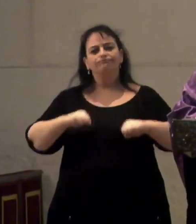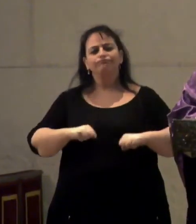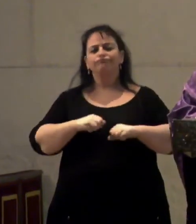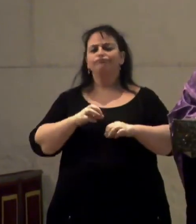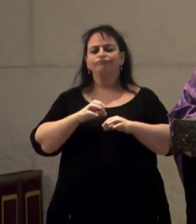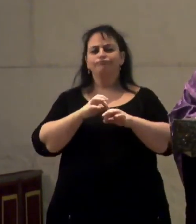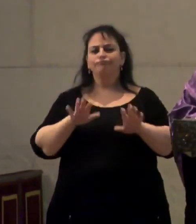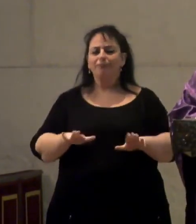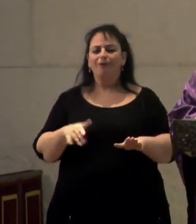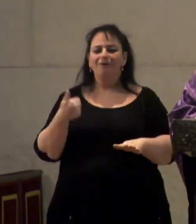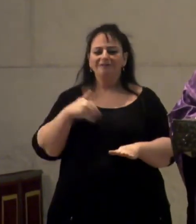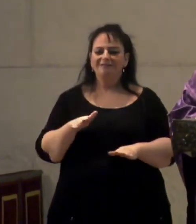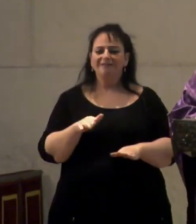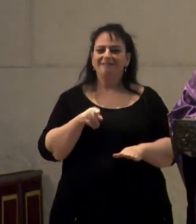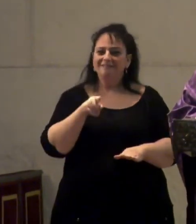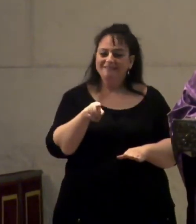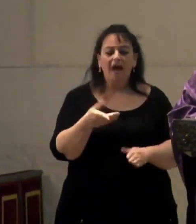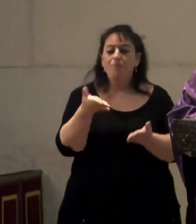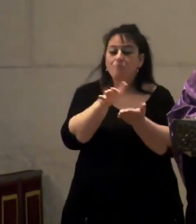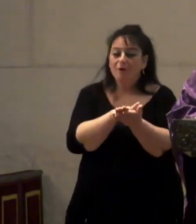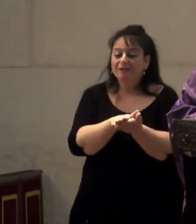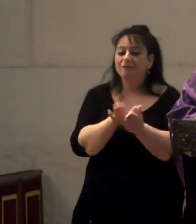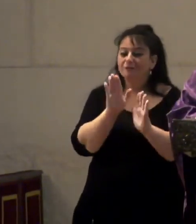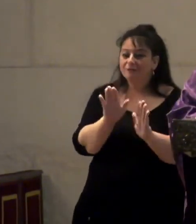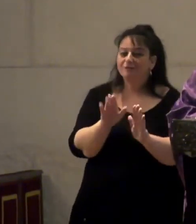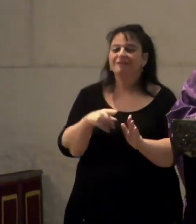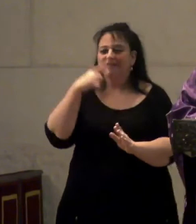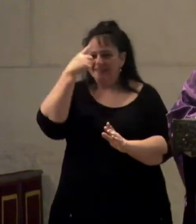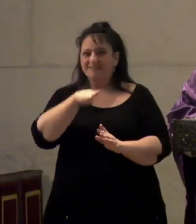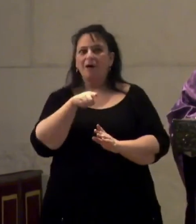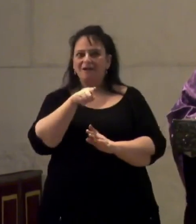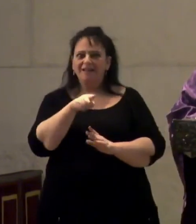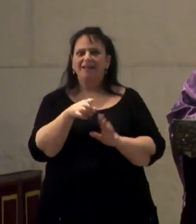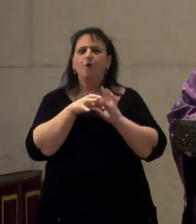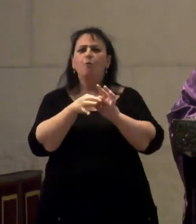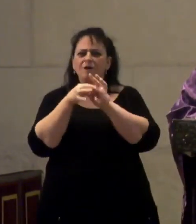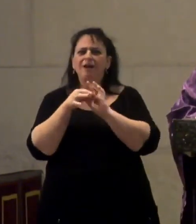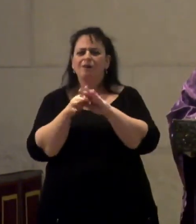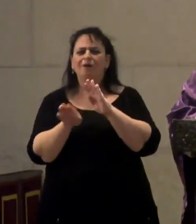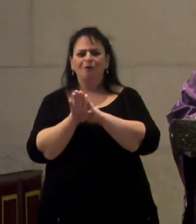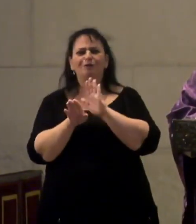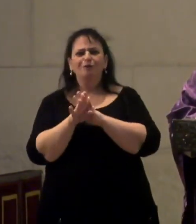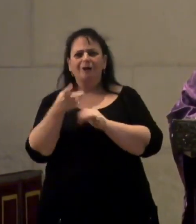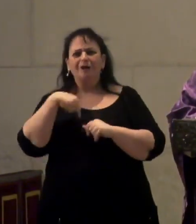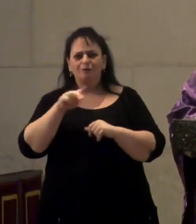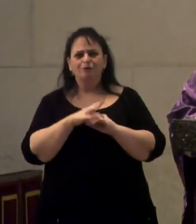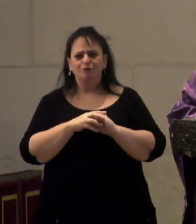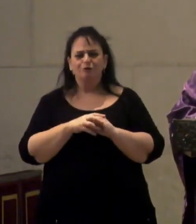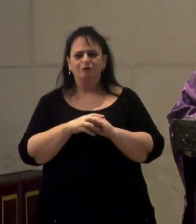ya no están con nosotros, sabiendo que permanecen con nosotros.